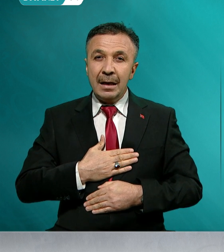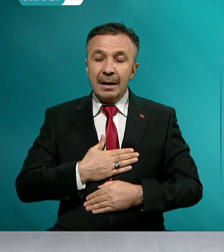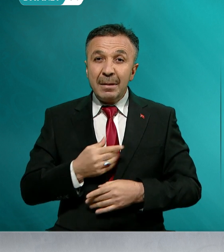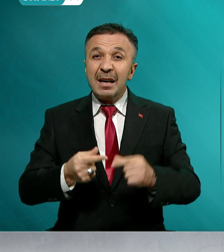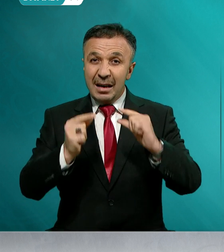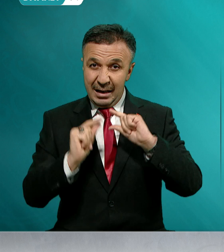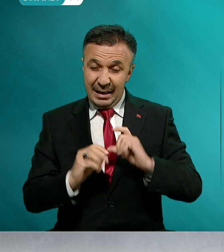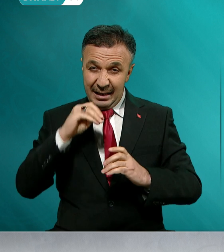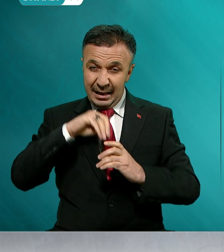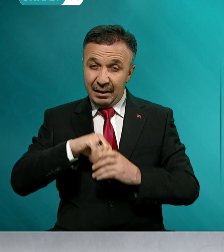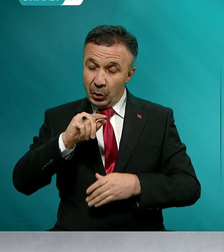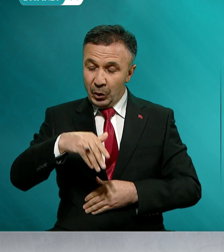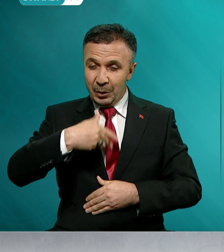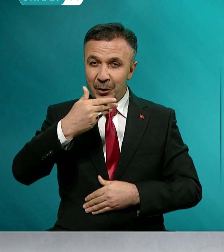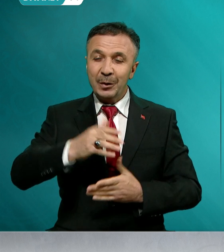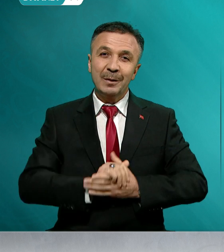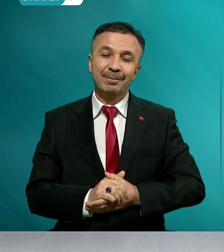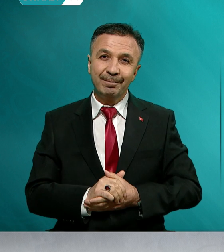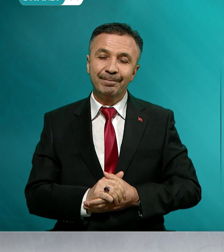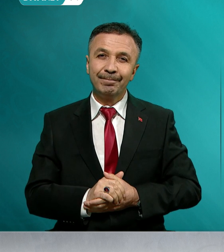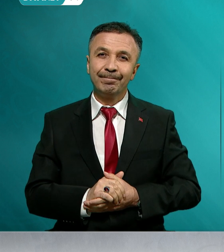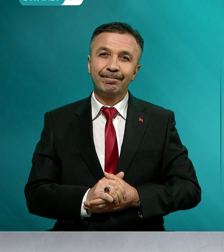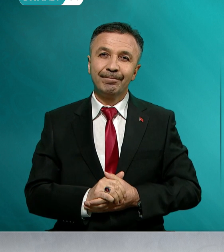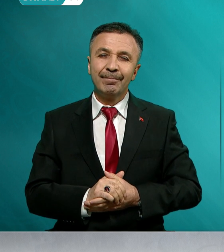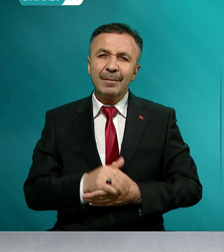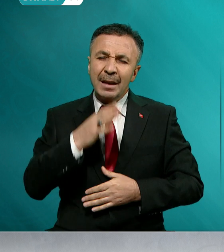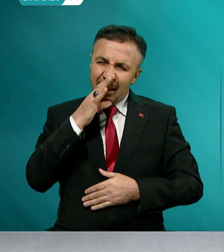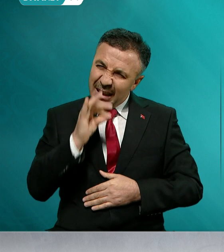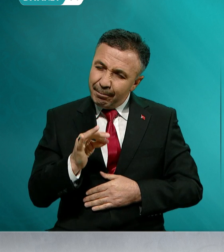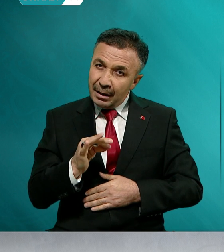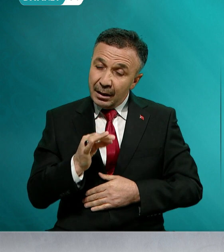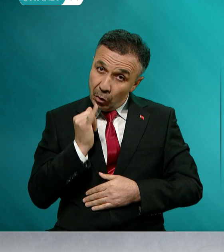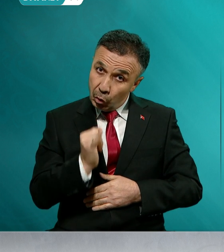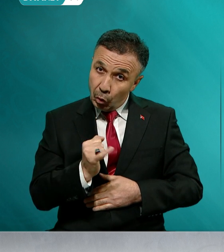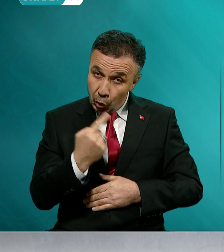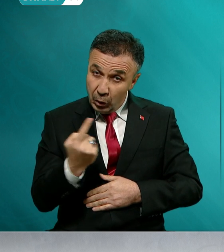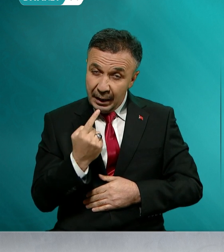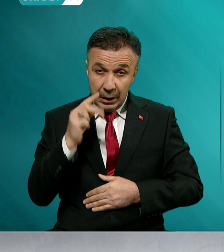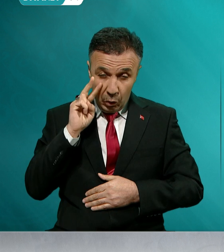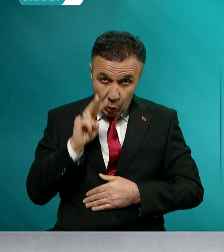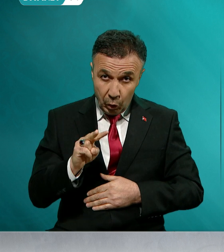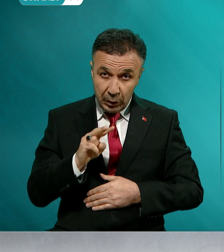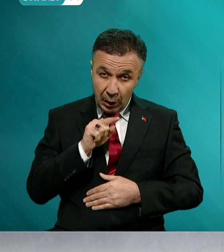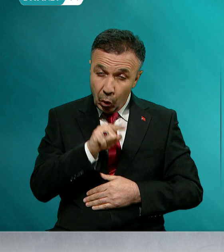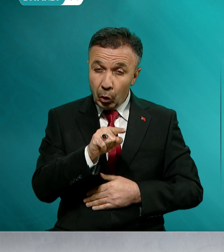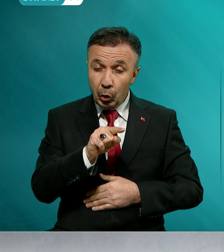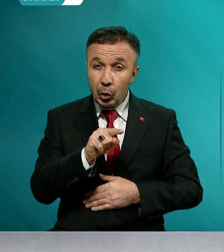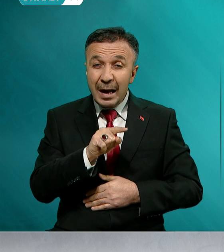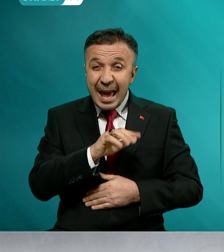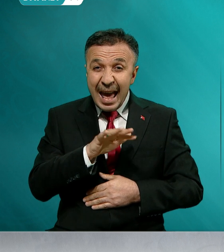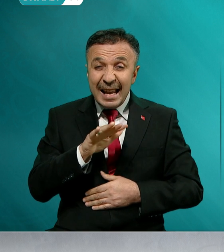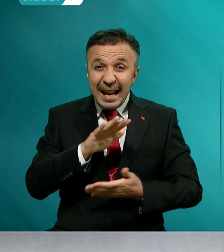hadisinde şöyle buyurur burkim bir kötülük görürse onu eliyle